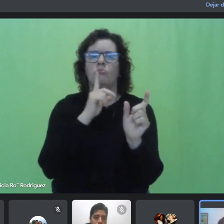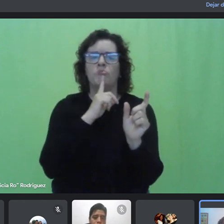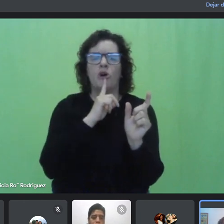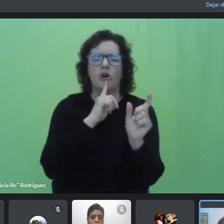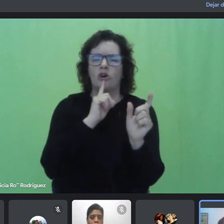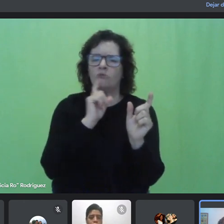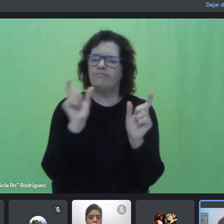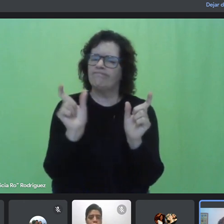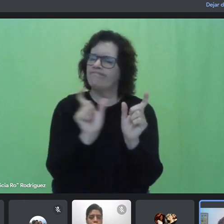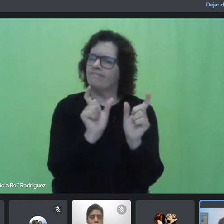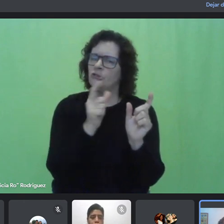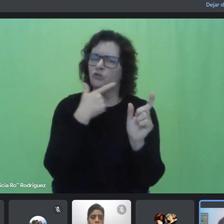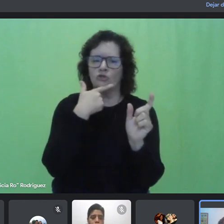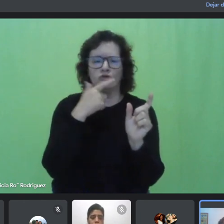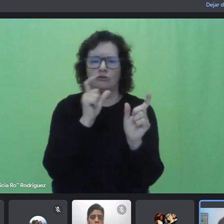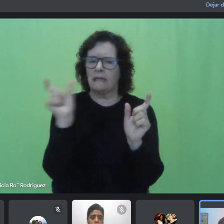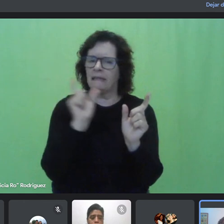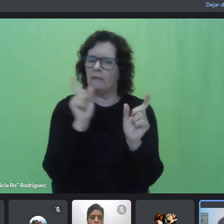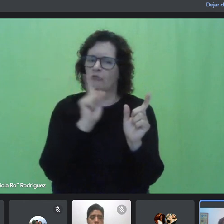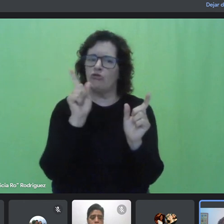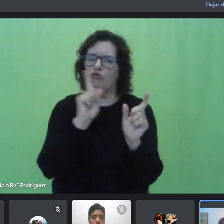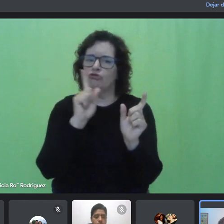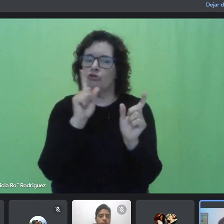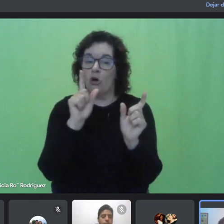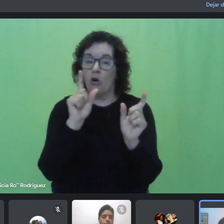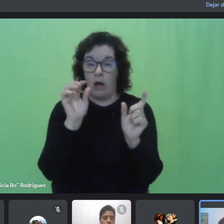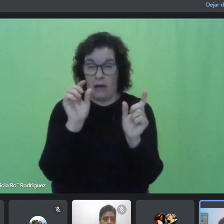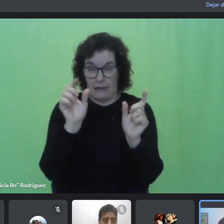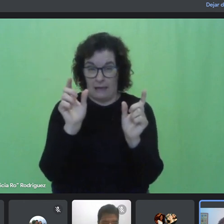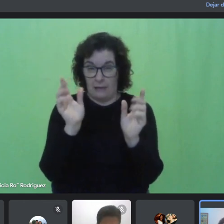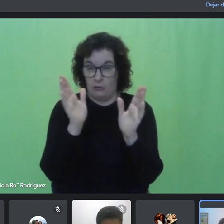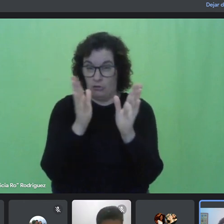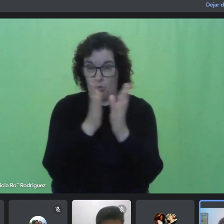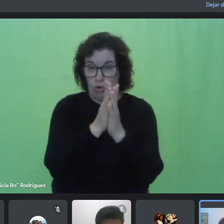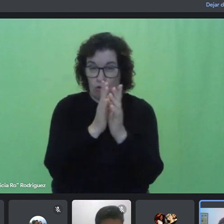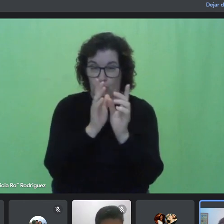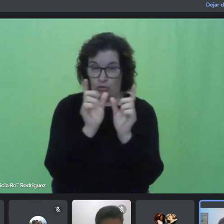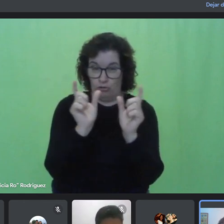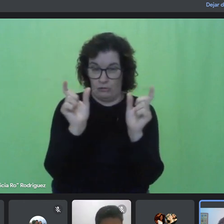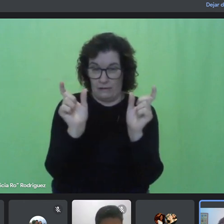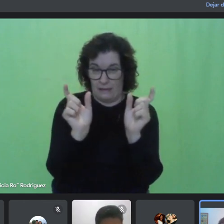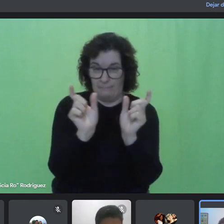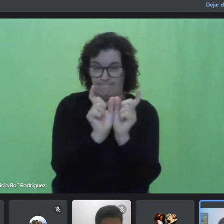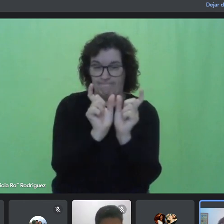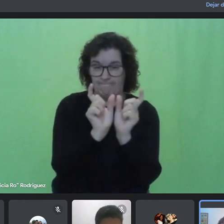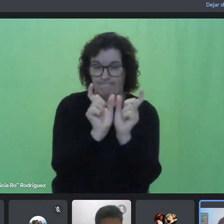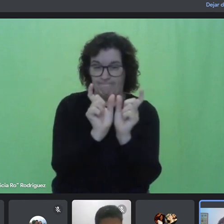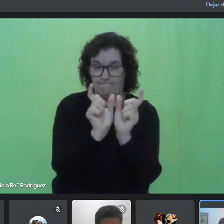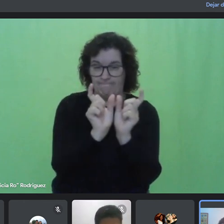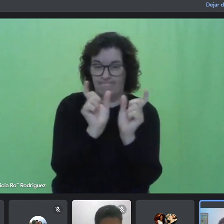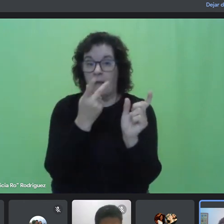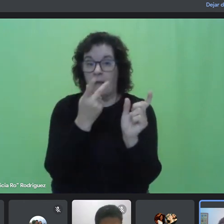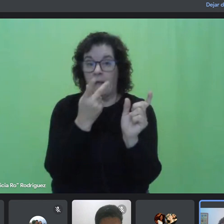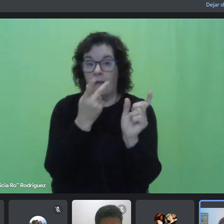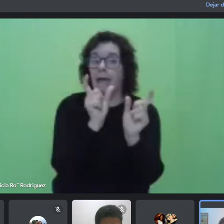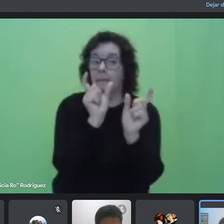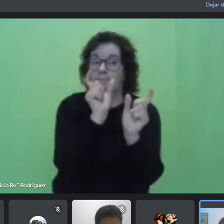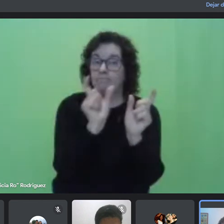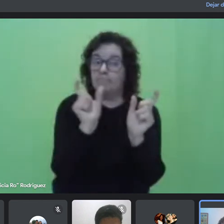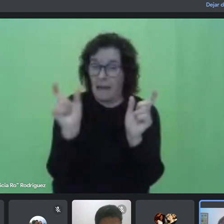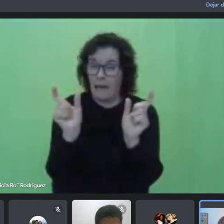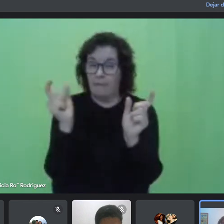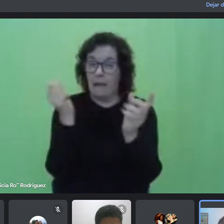verbal junto con should, o sea, acá tenemos en el medio also, que es un adverbio, ¿no? Que podemos, también quiere